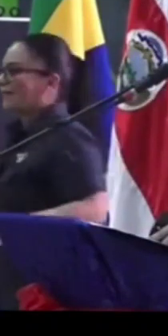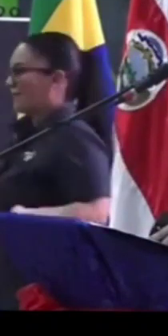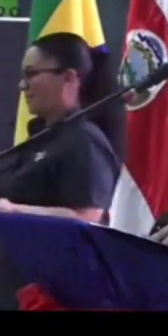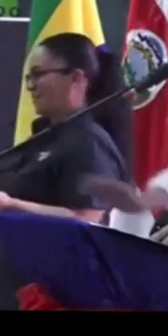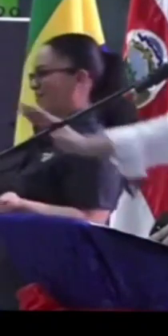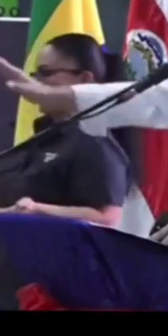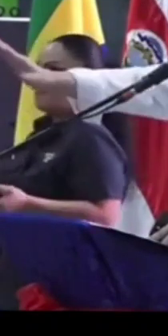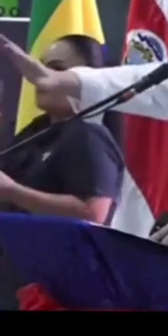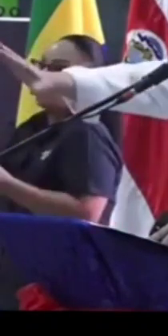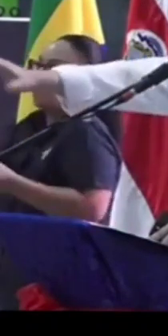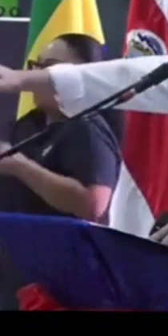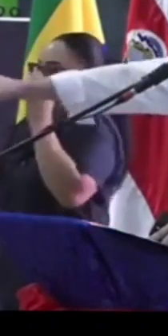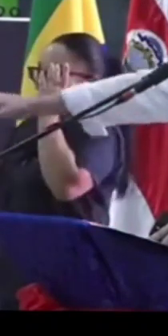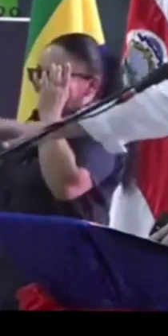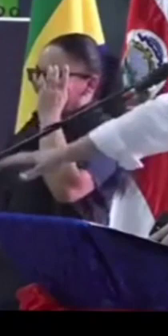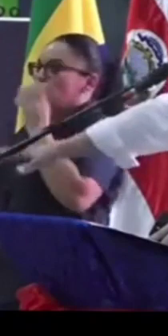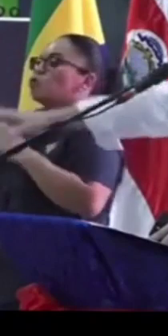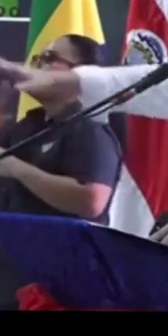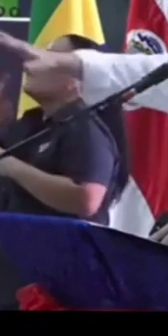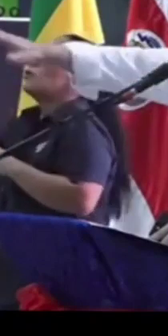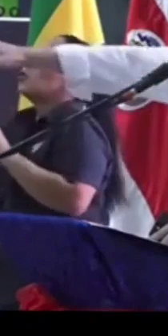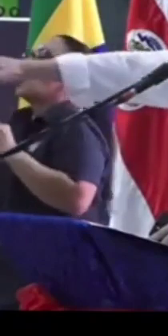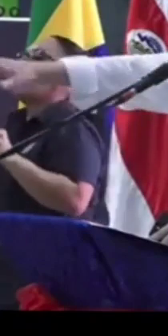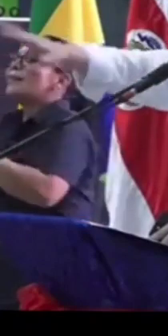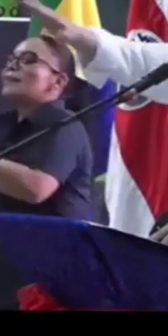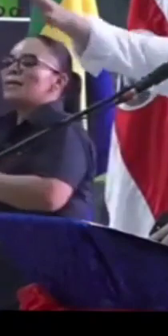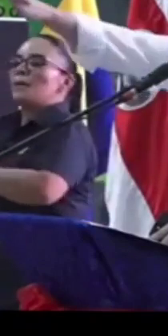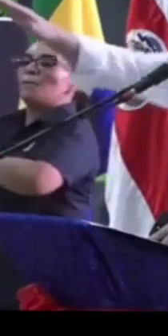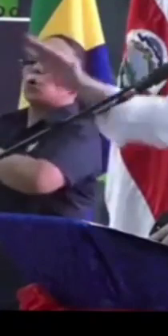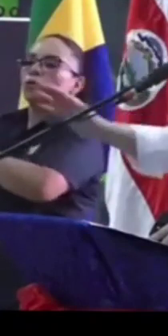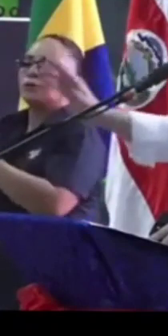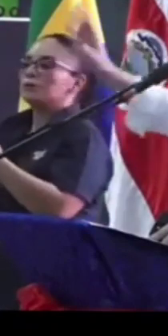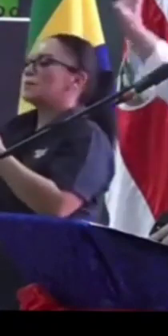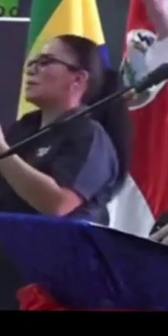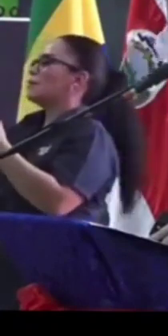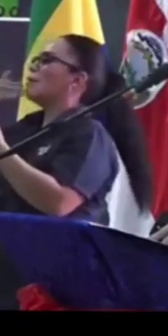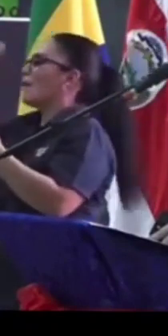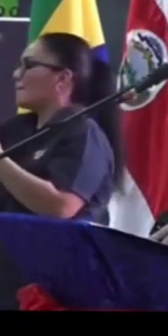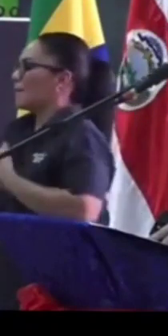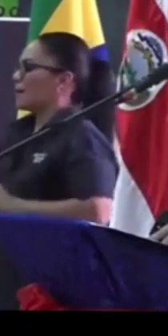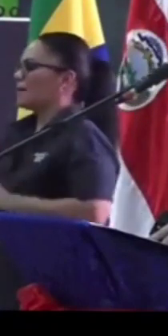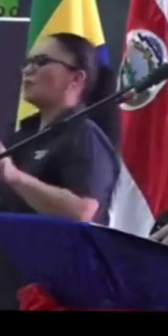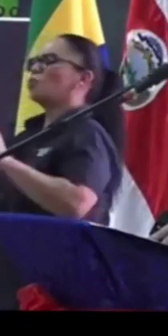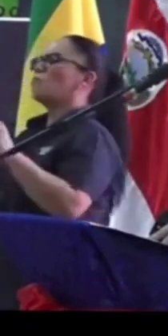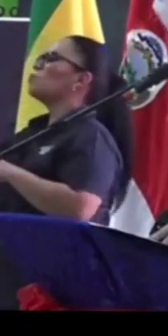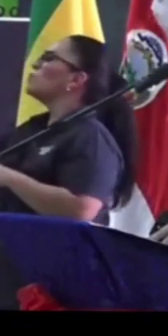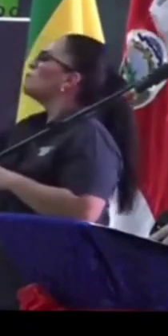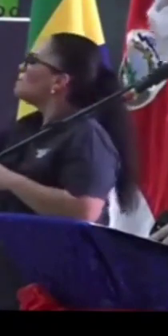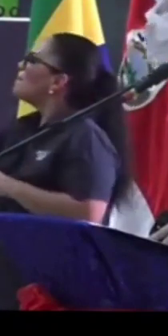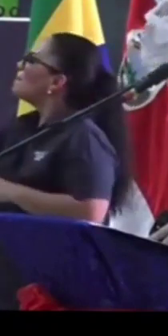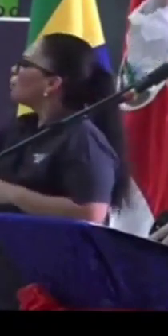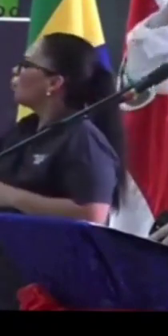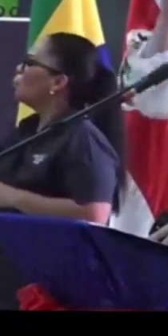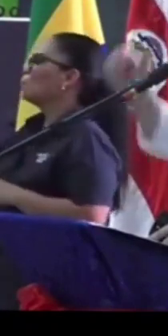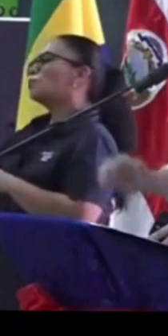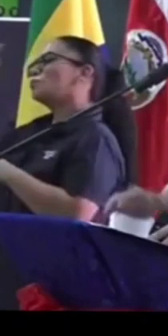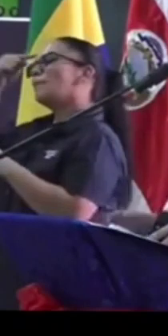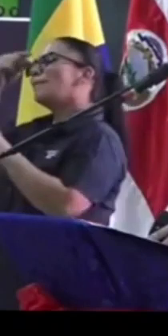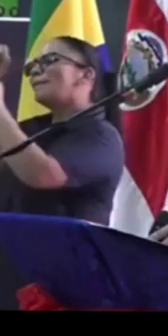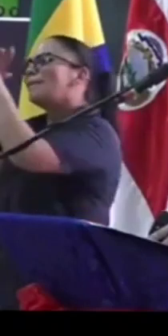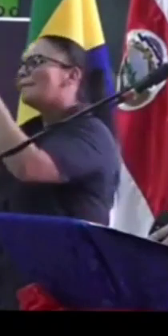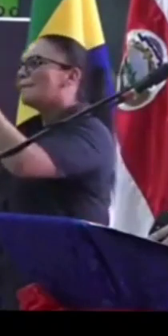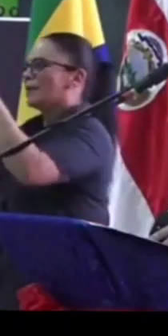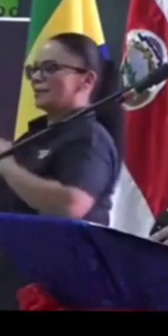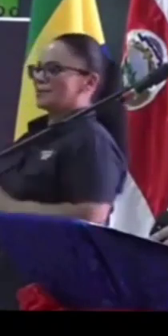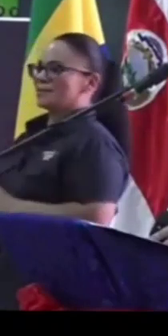ofende Dios no está hablando de matina ni de Potosí ni de talamanca pregúntenselo en abstracto